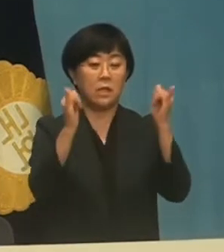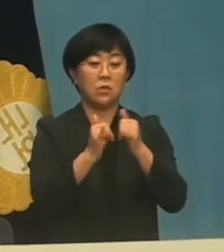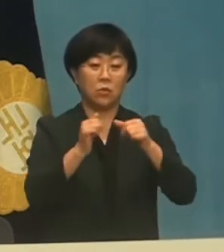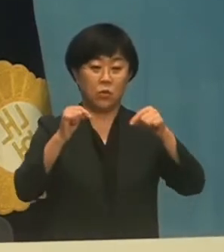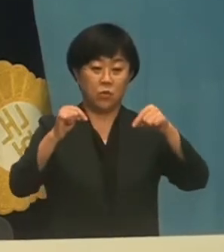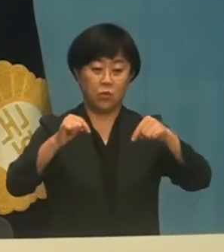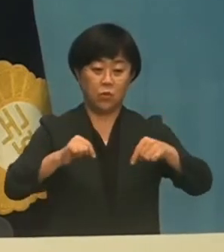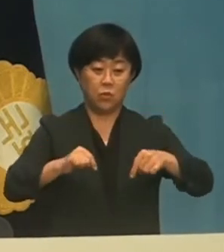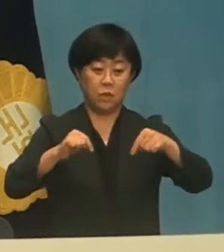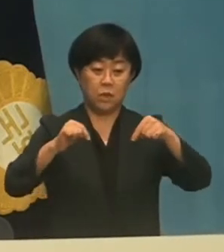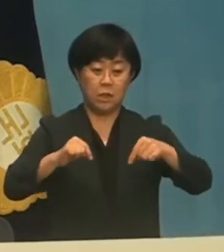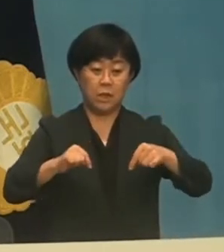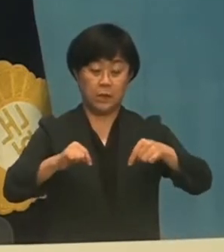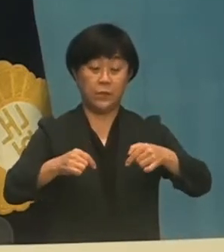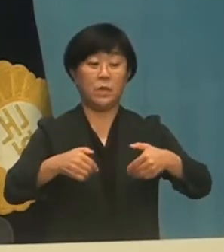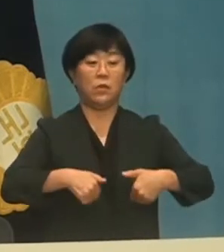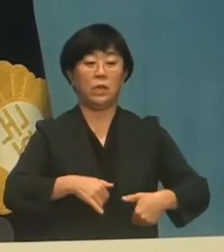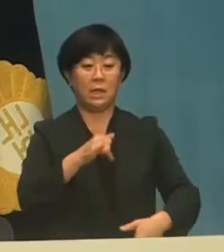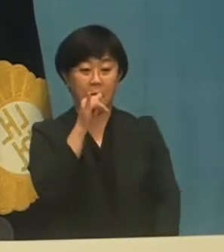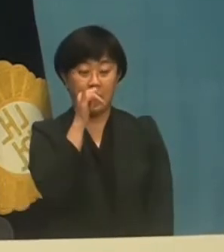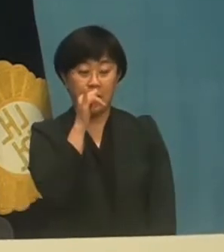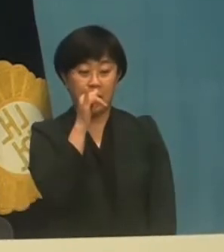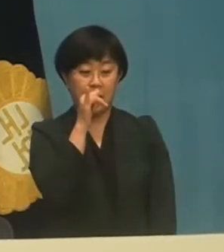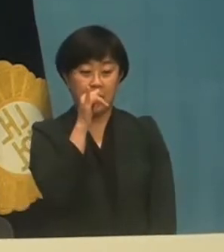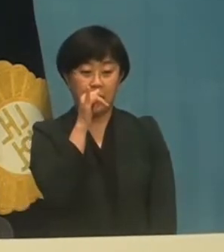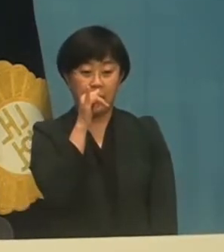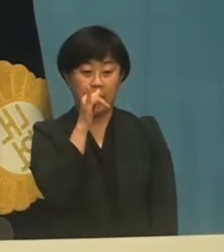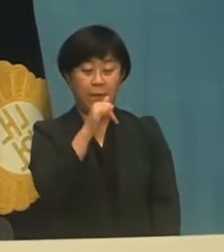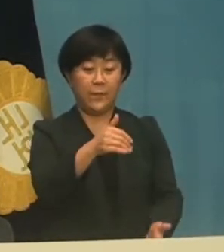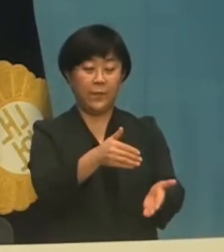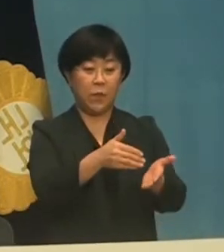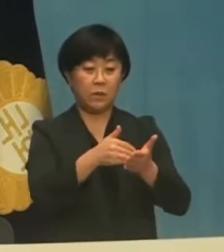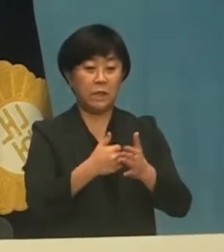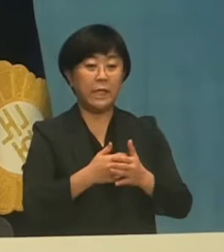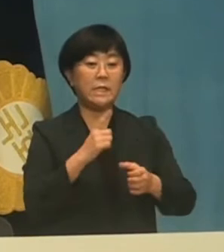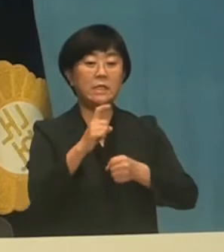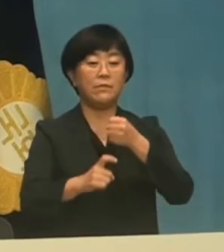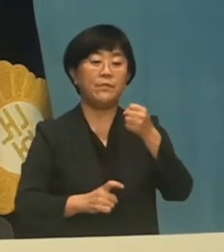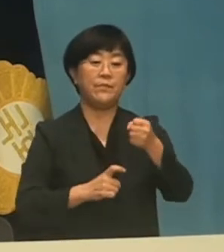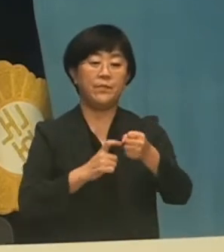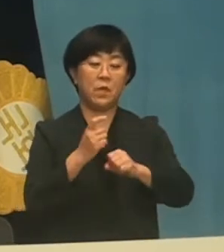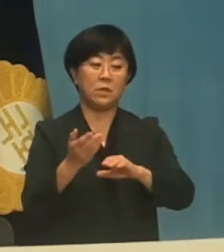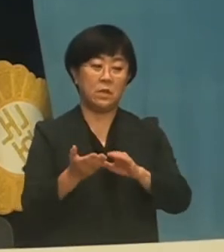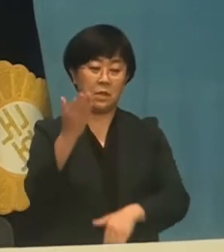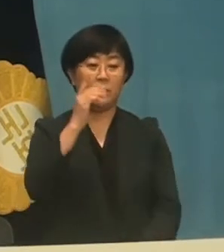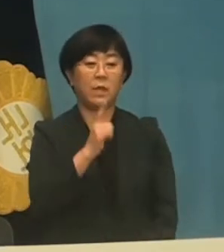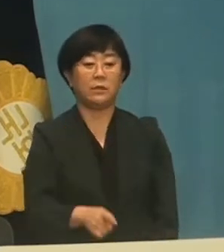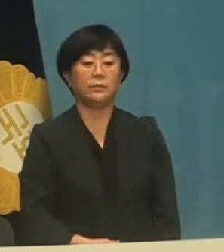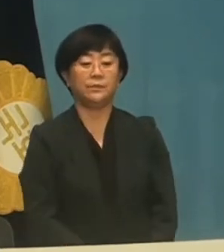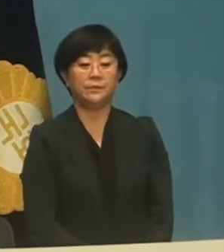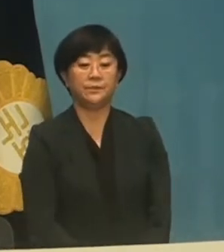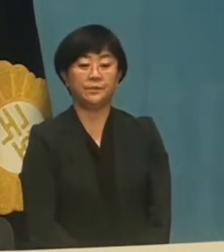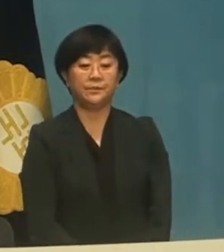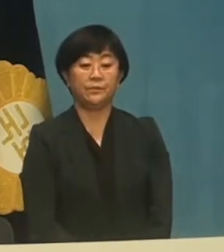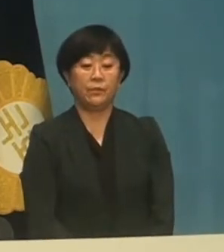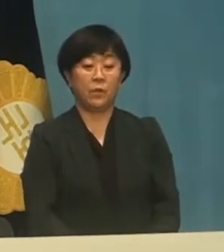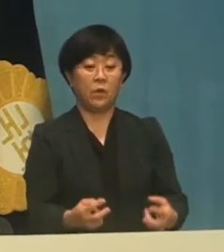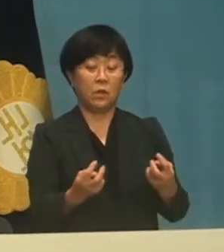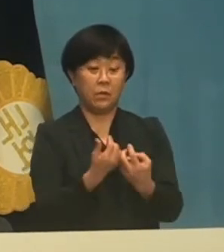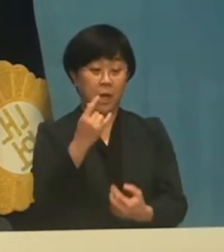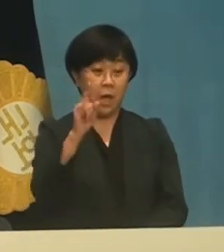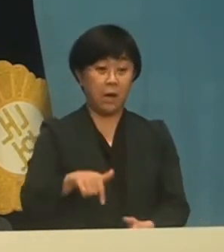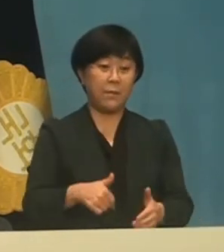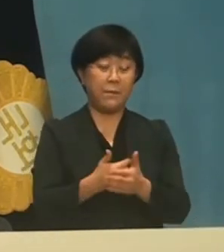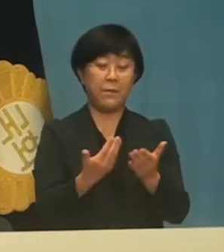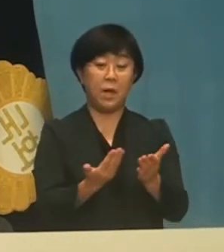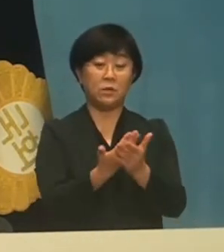논의를 해야 된다라고 요구한 지 벌써 10년이 훌쩍 넘어버렸습니다. 어떻게 하면